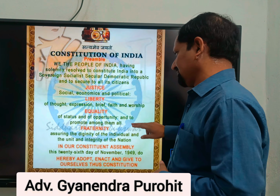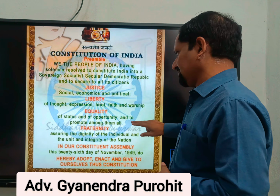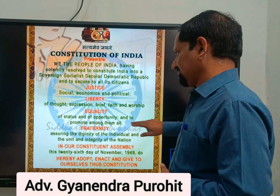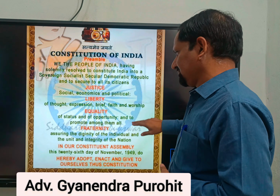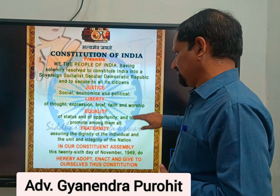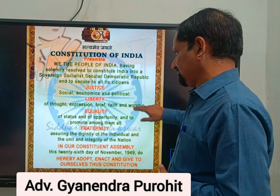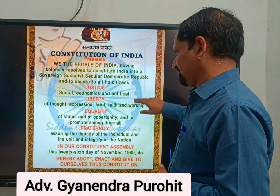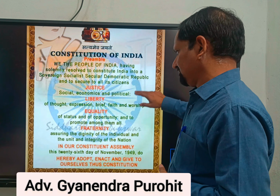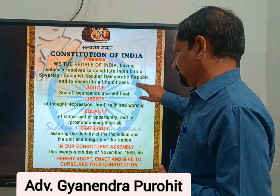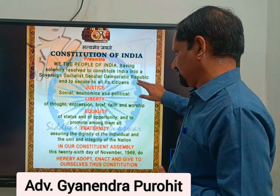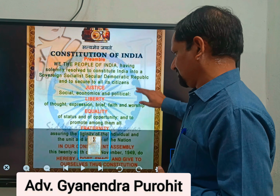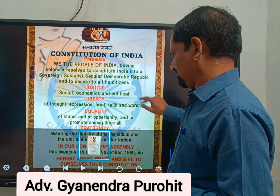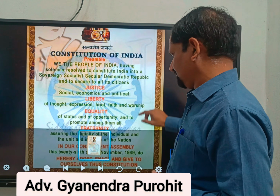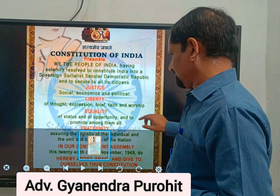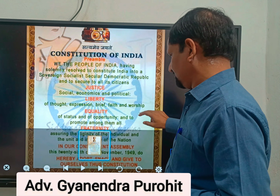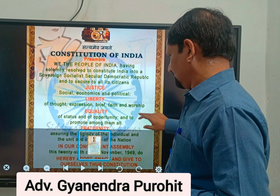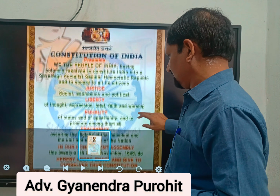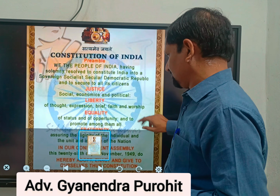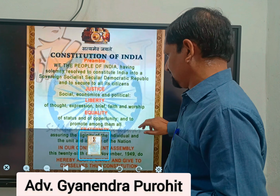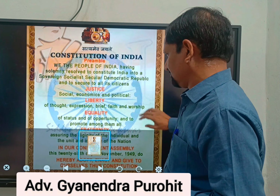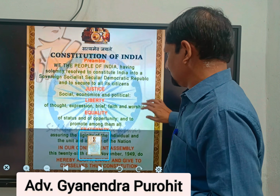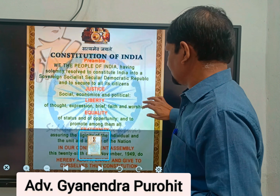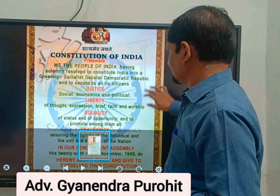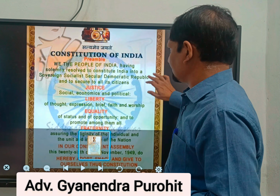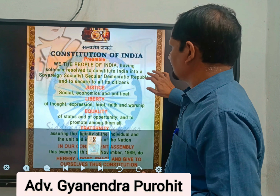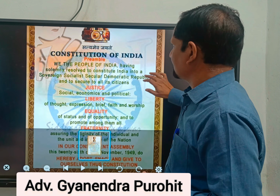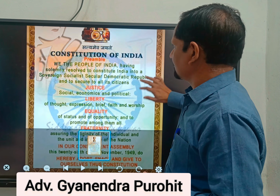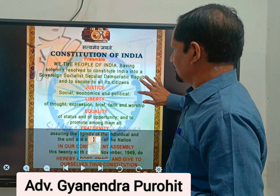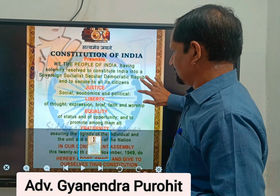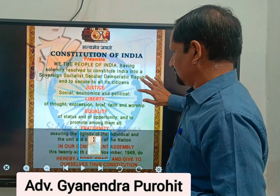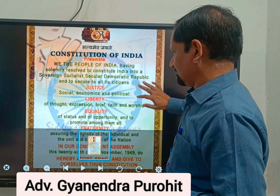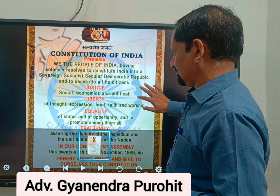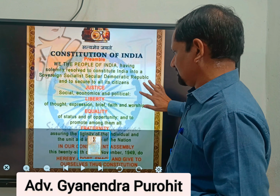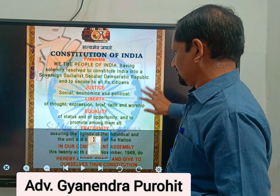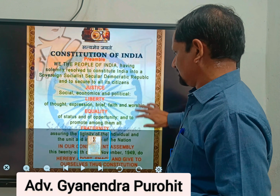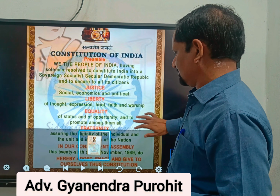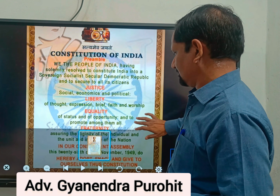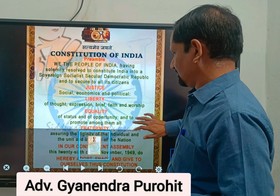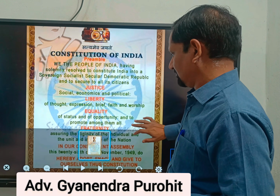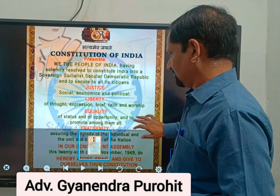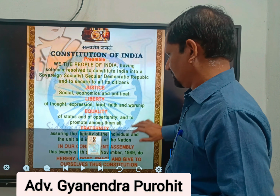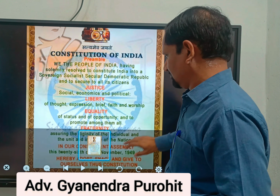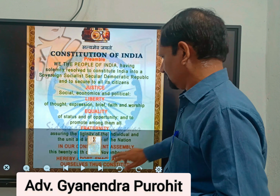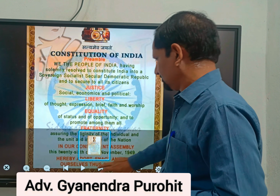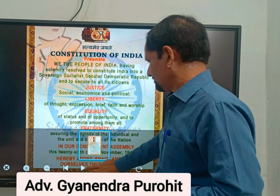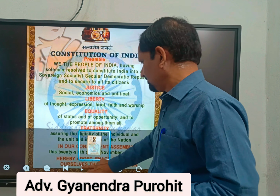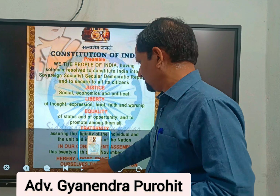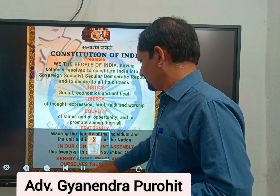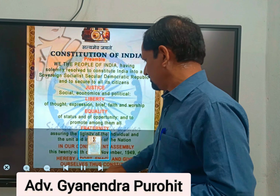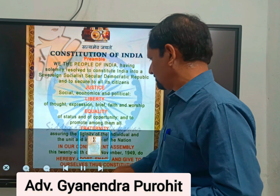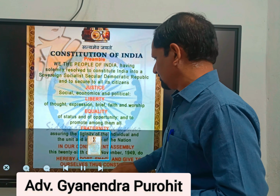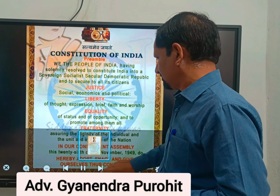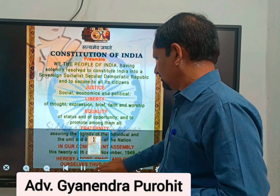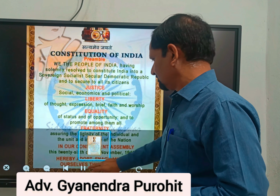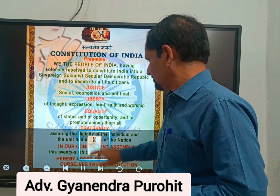ये बात इसमें इंगित की गई है। भाईचारा, बंधुत्व, हमारे संविधान के